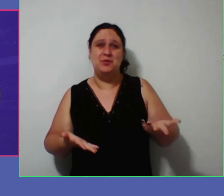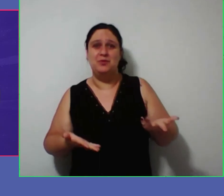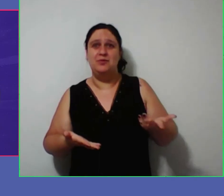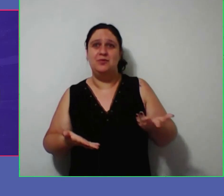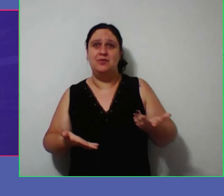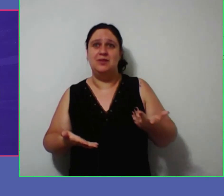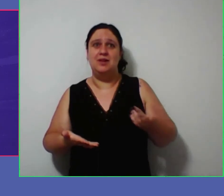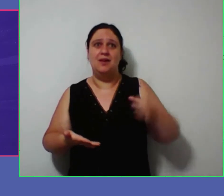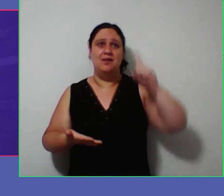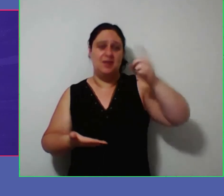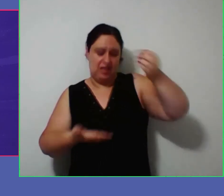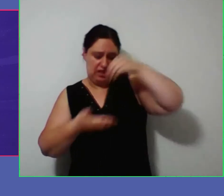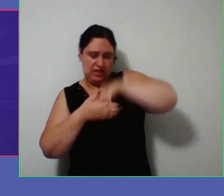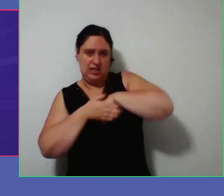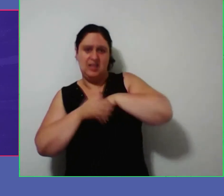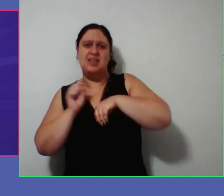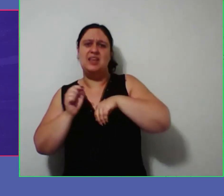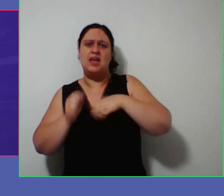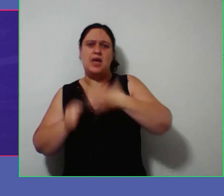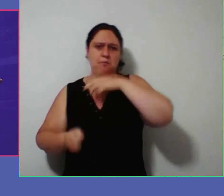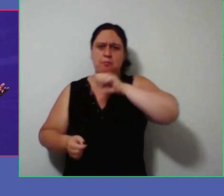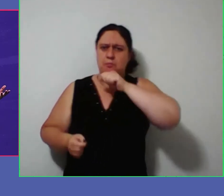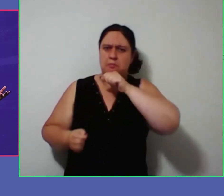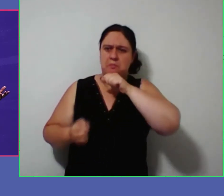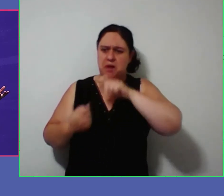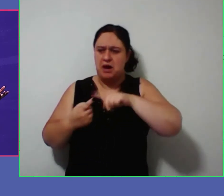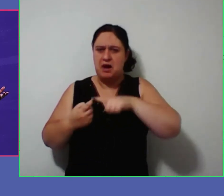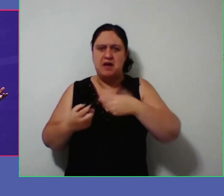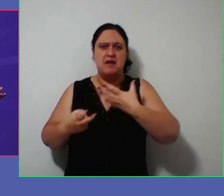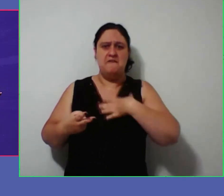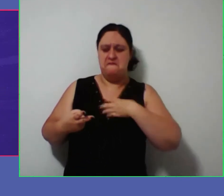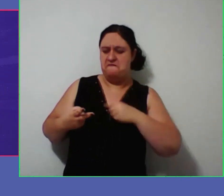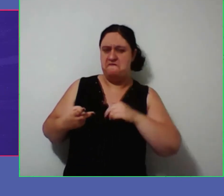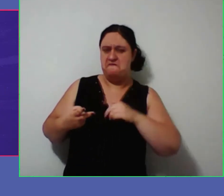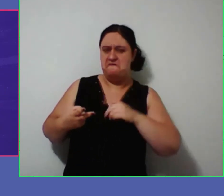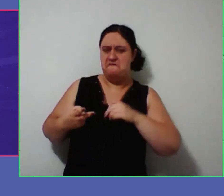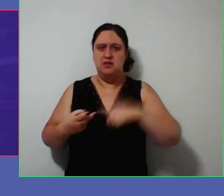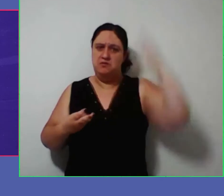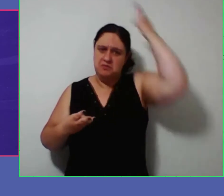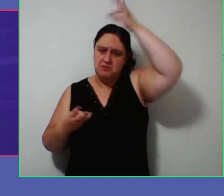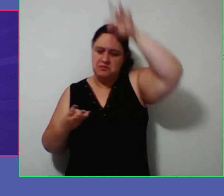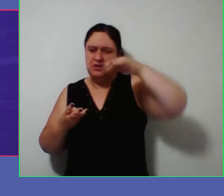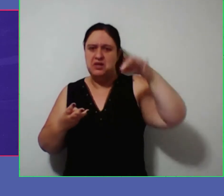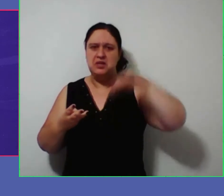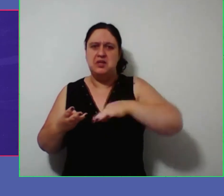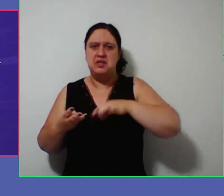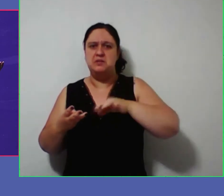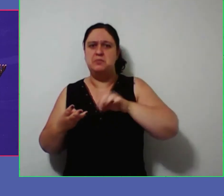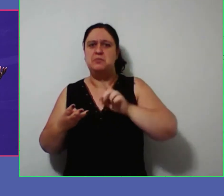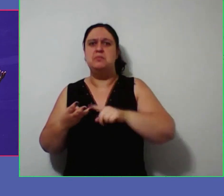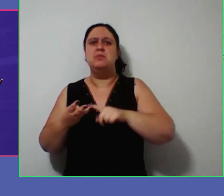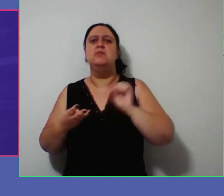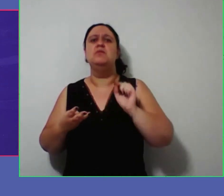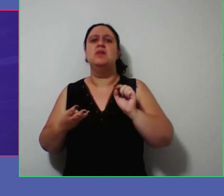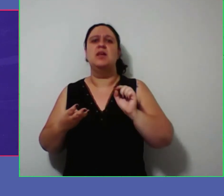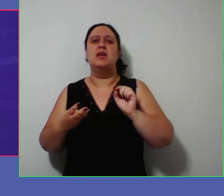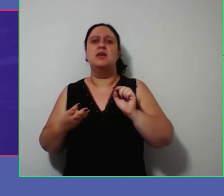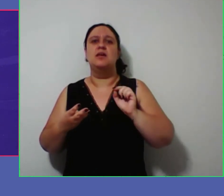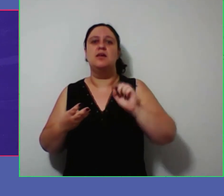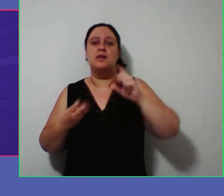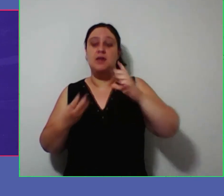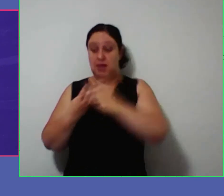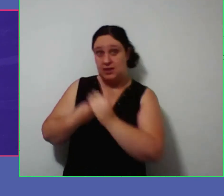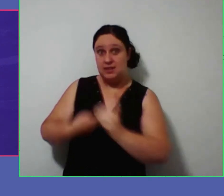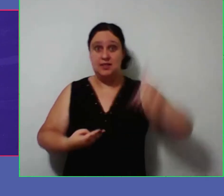Pai? É o Filho? Ou o Espírito Santo? Irmãos, na verdade, é o próprio Deus triuno está em nós.